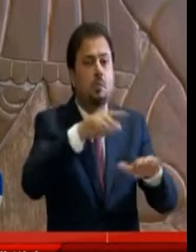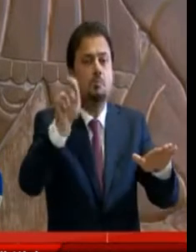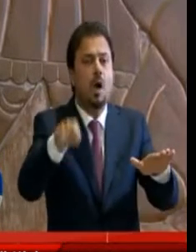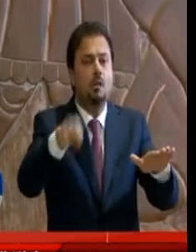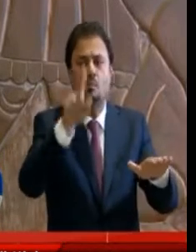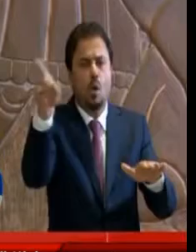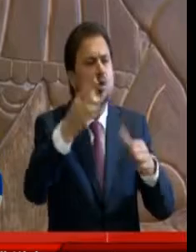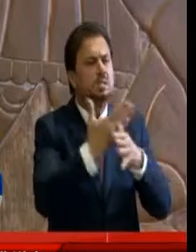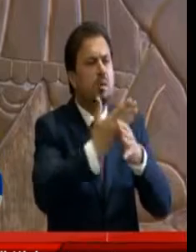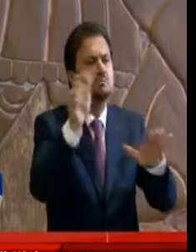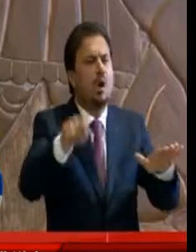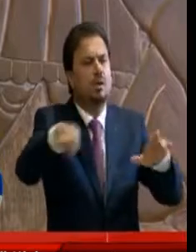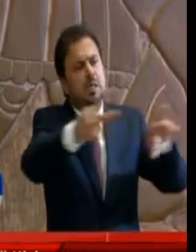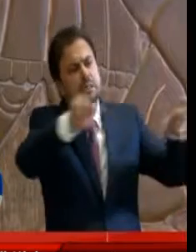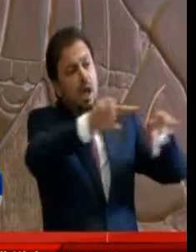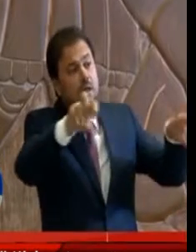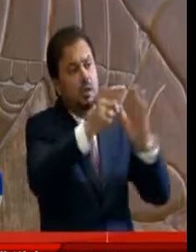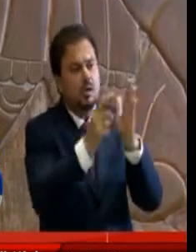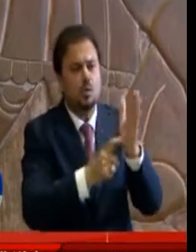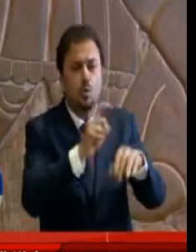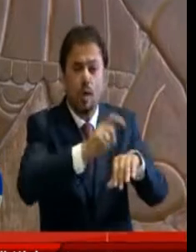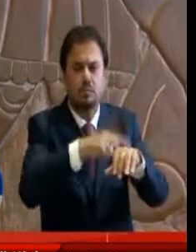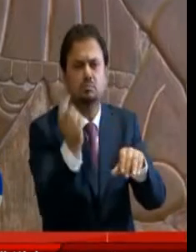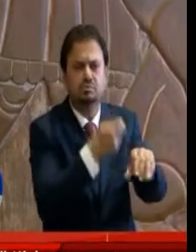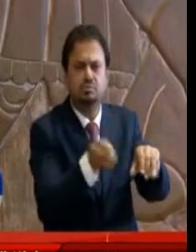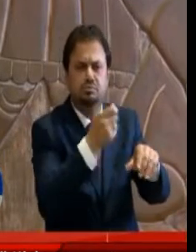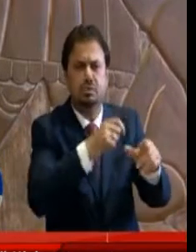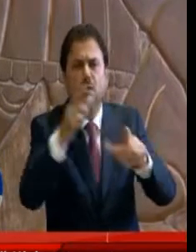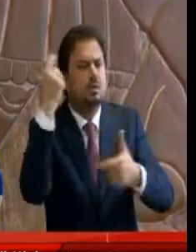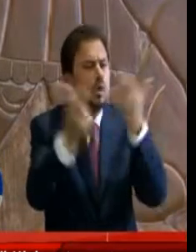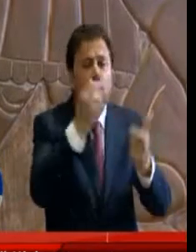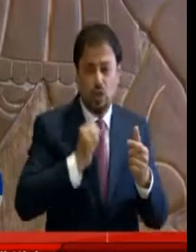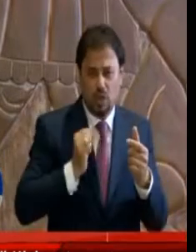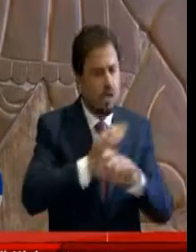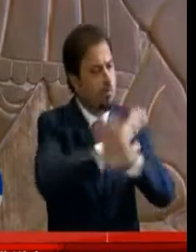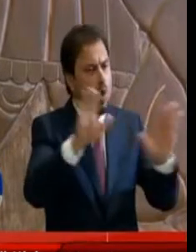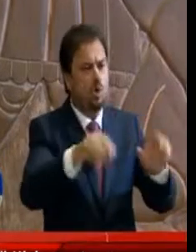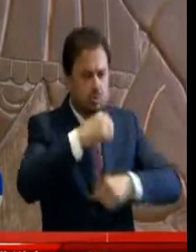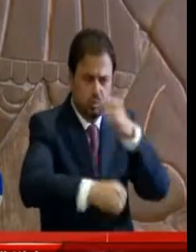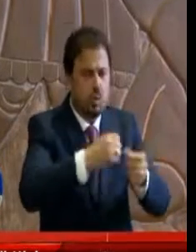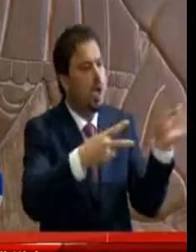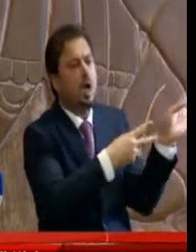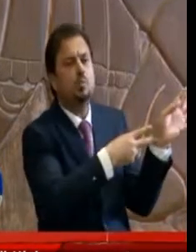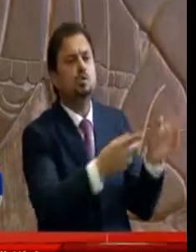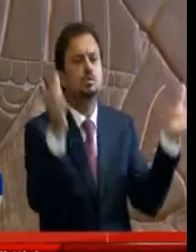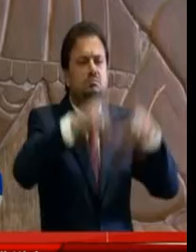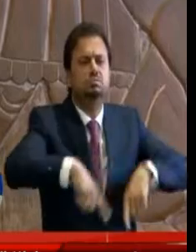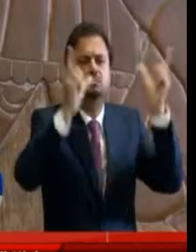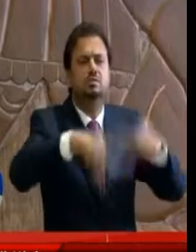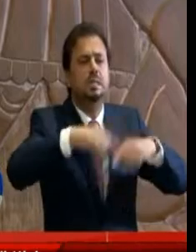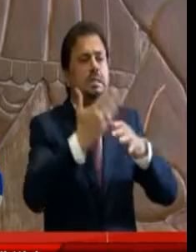جميع محاكم التحقيق حتى في أوقات الإجازات كي يستقبل ممن تقارهم